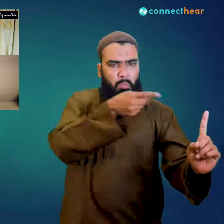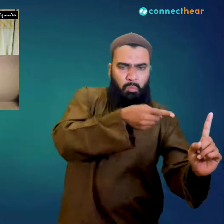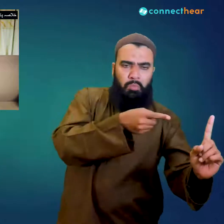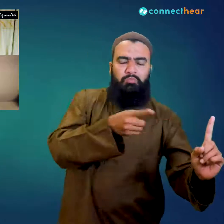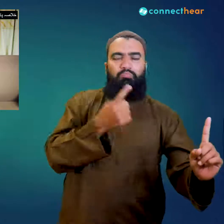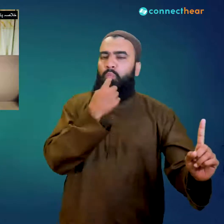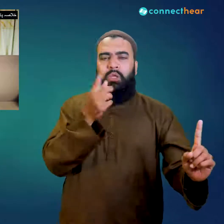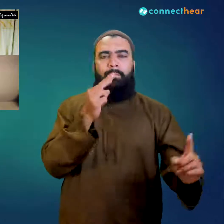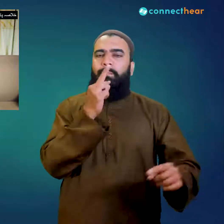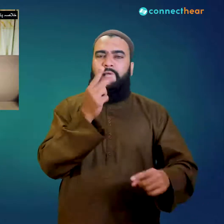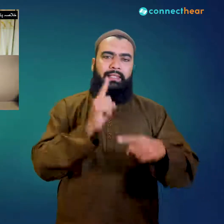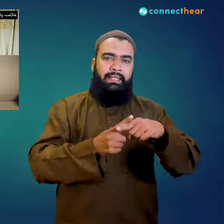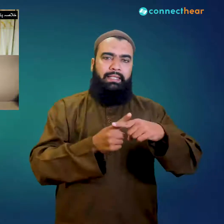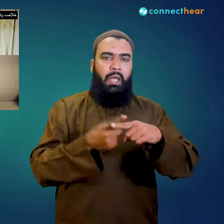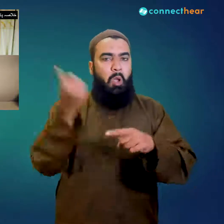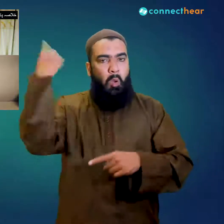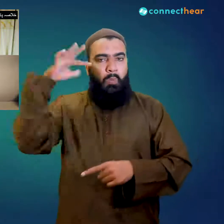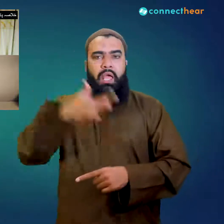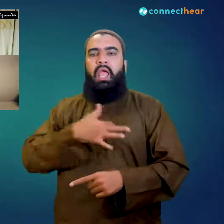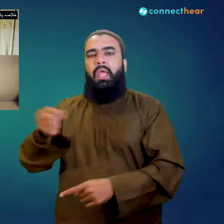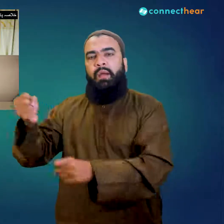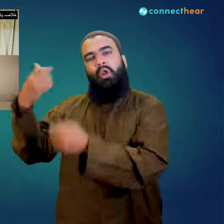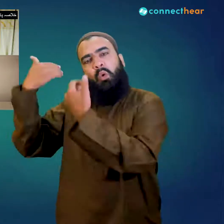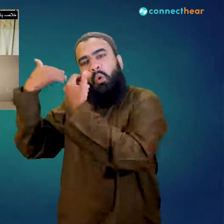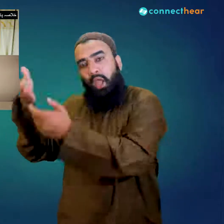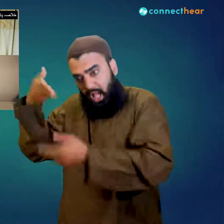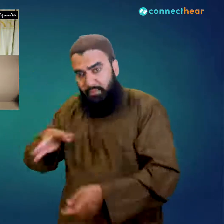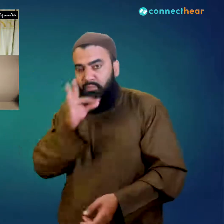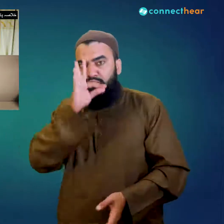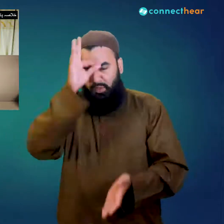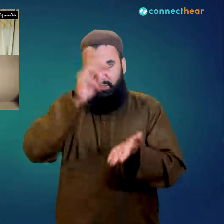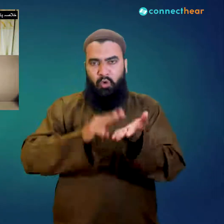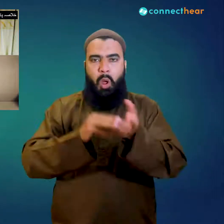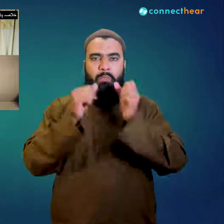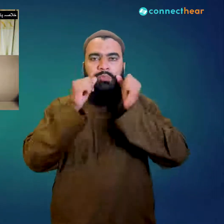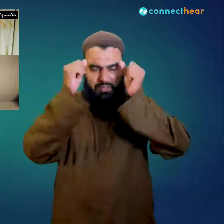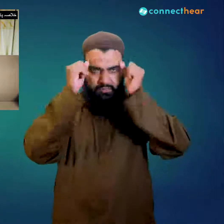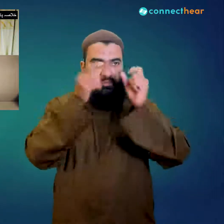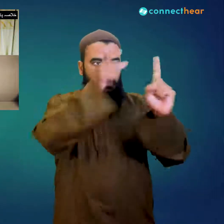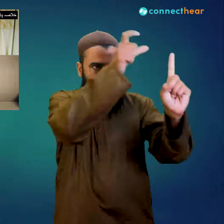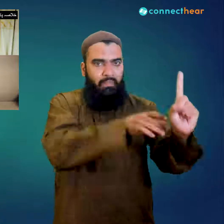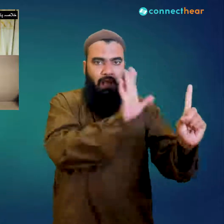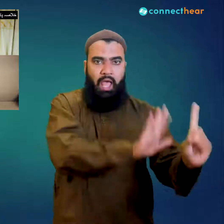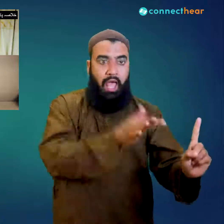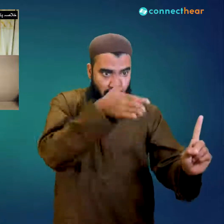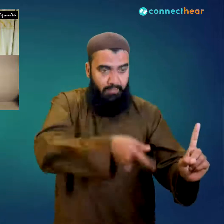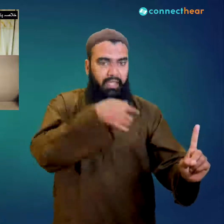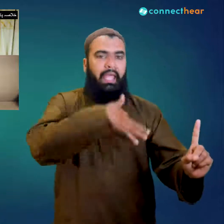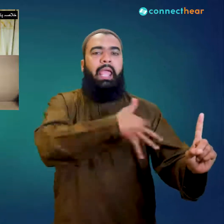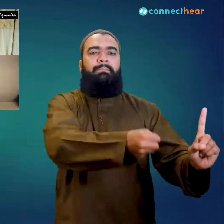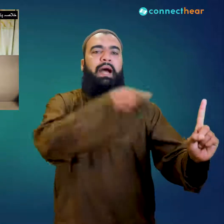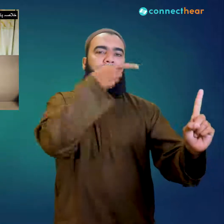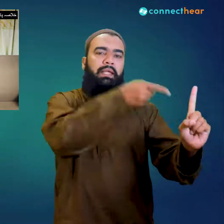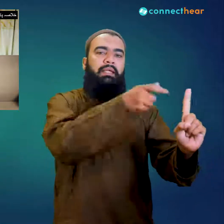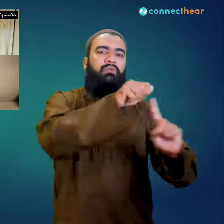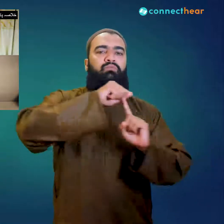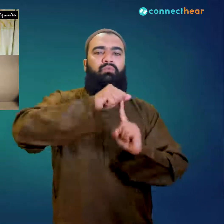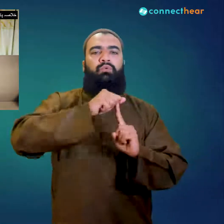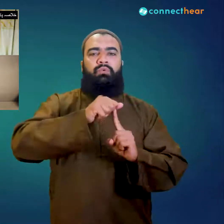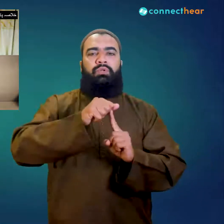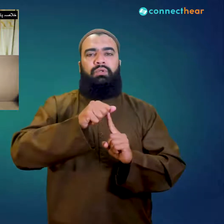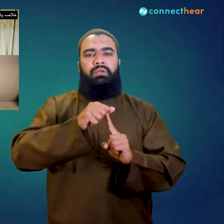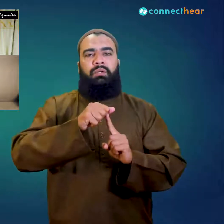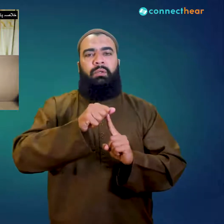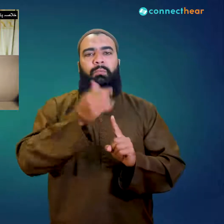در تحریفات ہوتے ہوتے وہ کہاں سے کہاں بات پہنچ گئی۔ لہٰذا اب جو ہے وہ کتاب کی صورت میں جو صحیح کتاب ہے